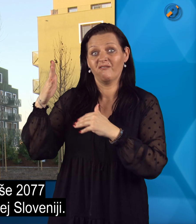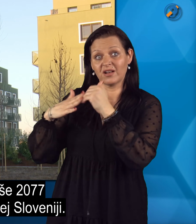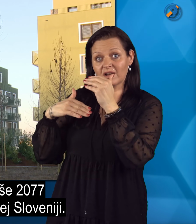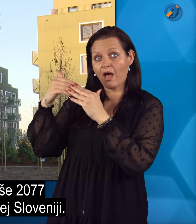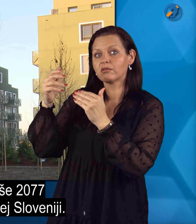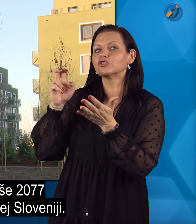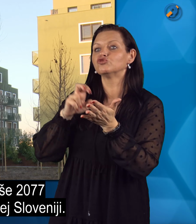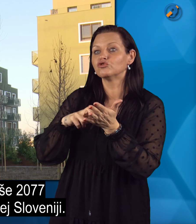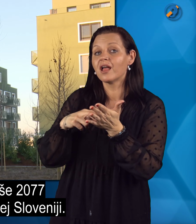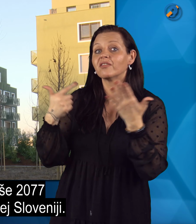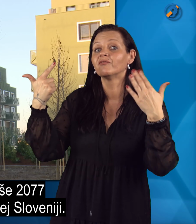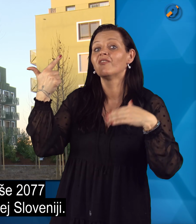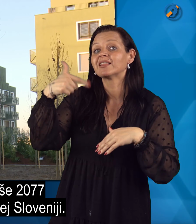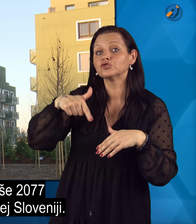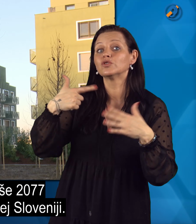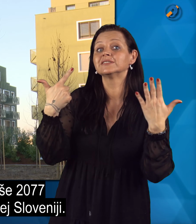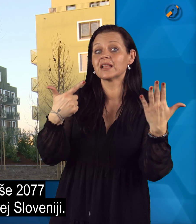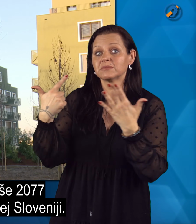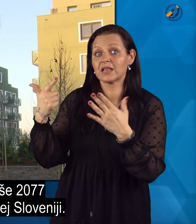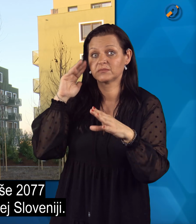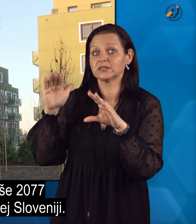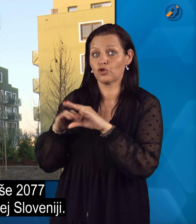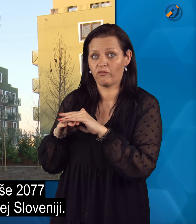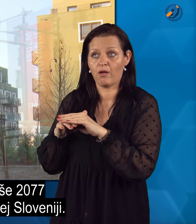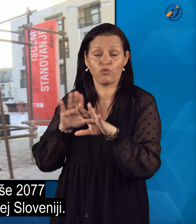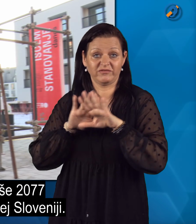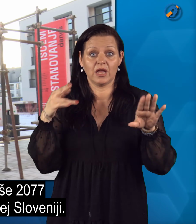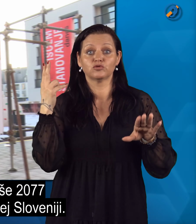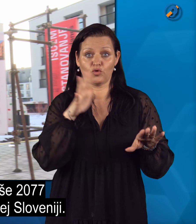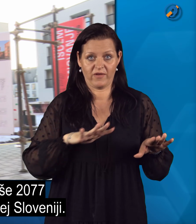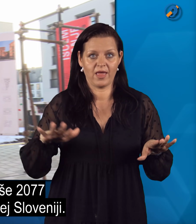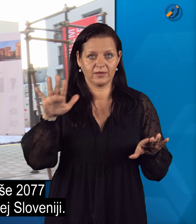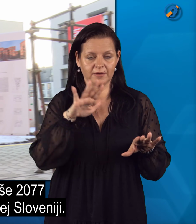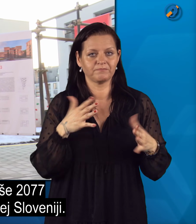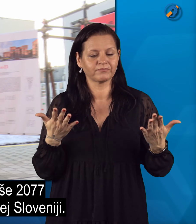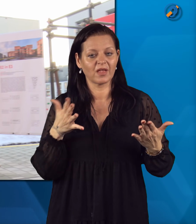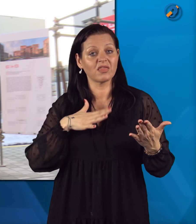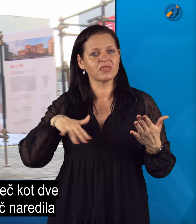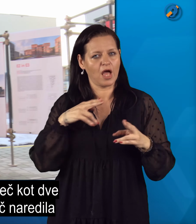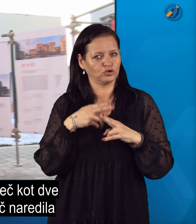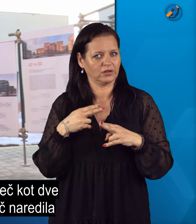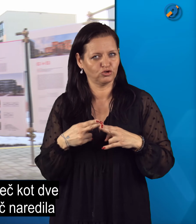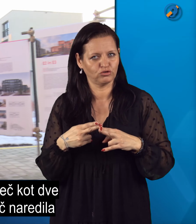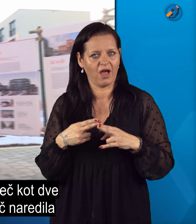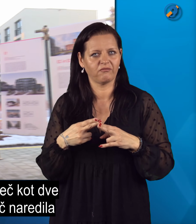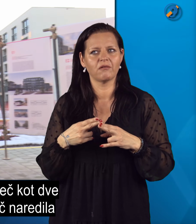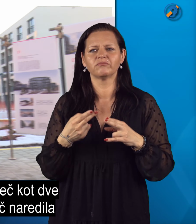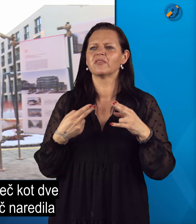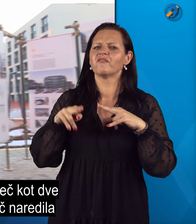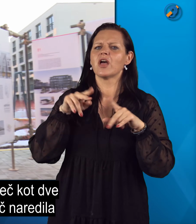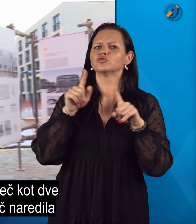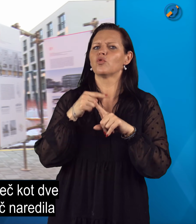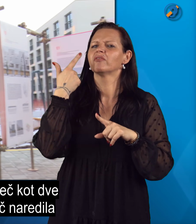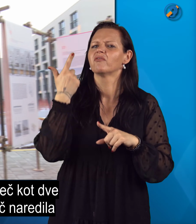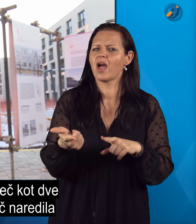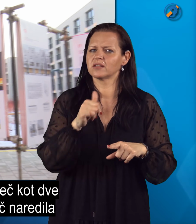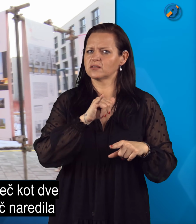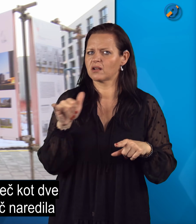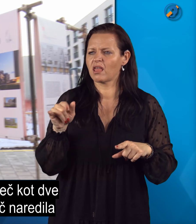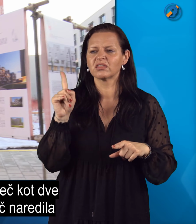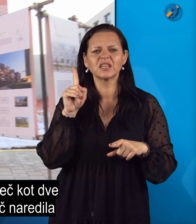V gradnji je še 2077 stanovanj po vsej Sloveniji. Naša država več kot 2 desetletji